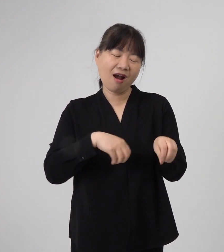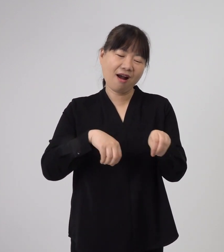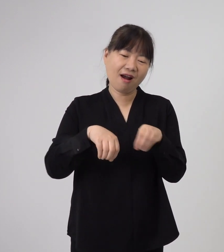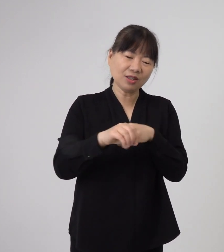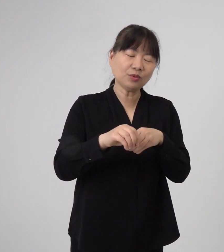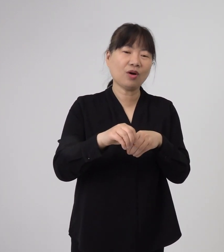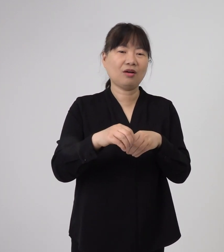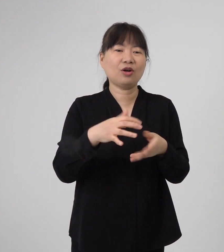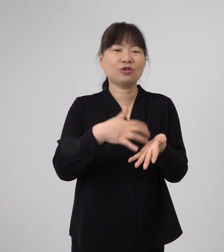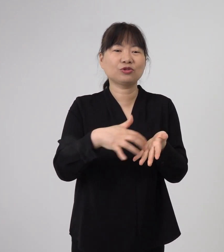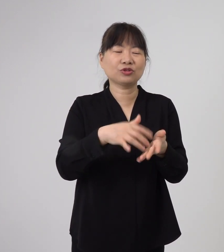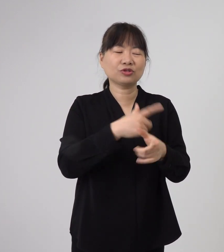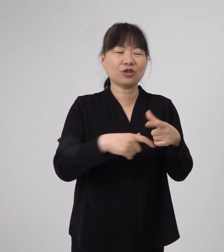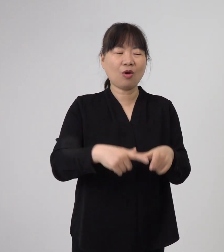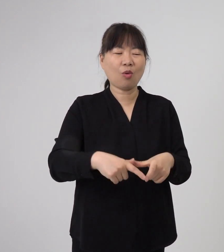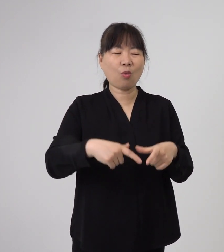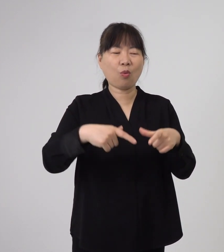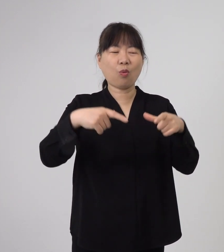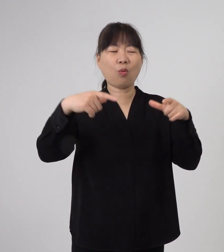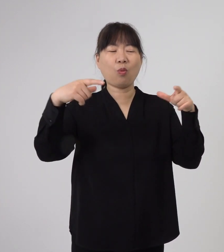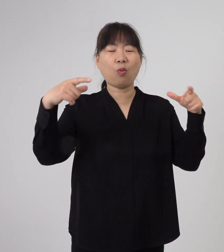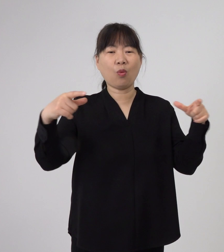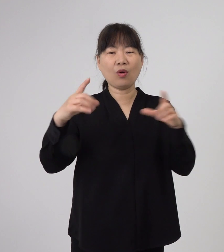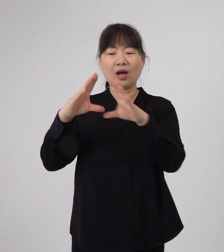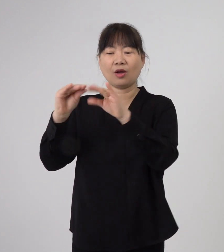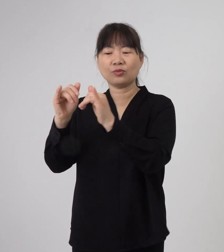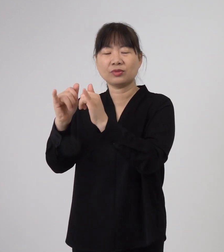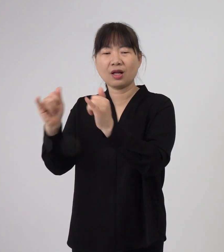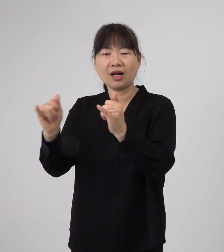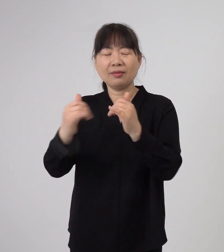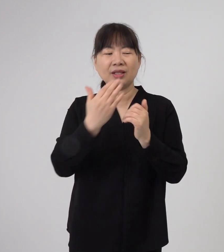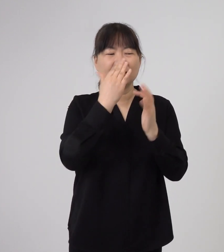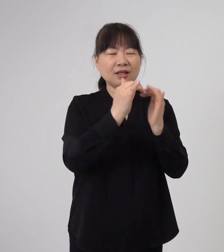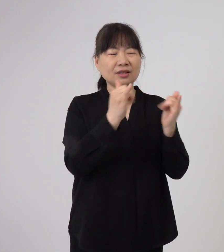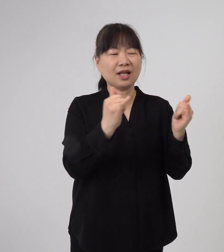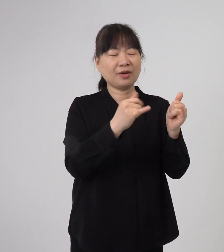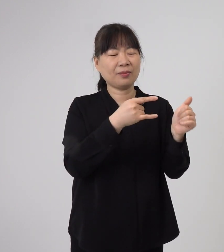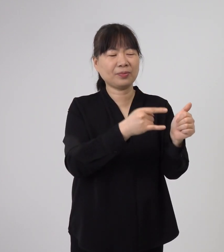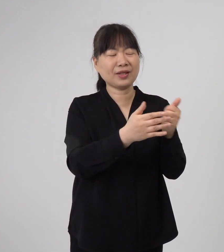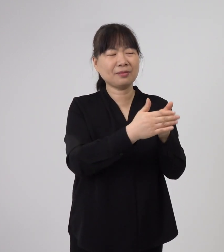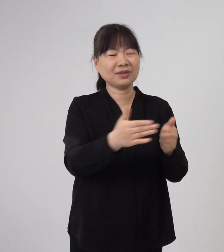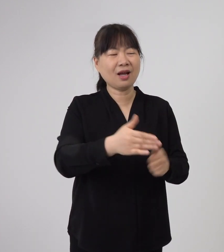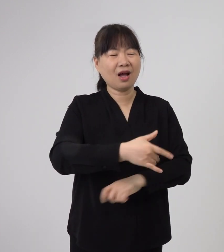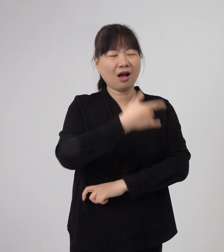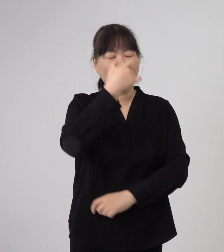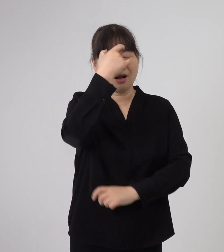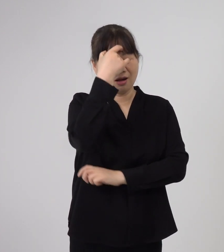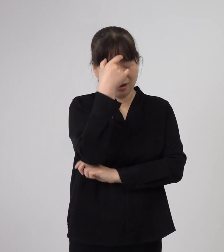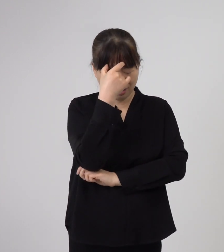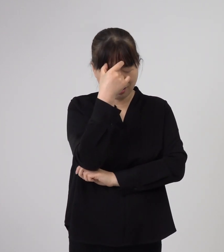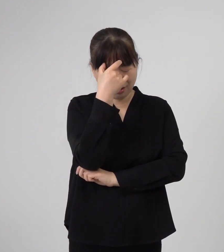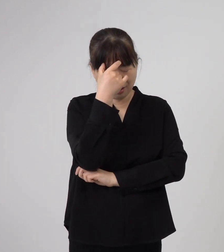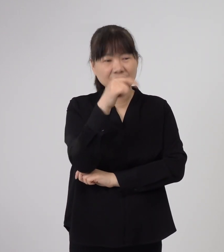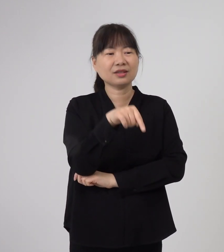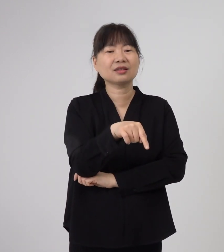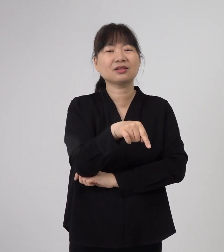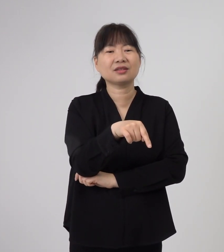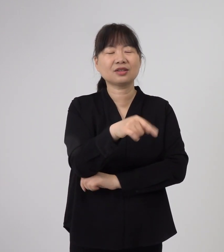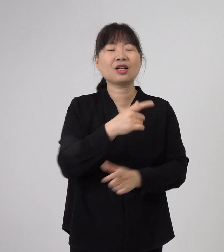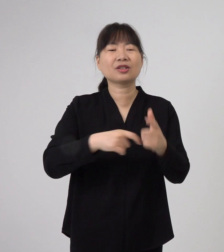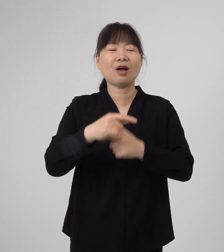퍼져가니 애굽 사람이 이스라엘 자손으로 말미암아 근심하여 이스라엘 자손에게 일을 엄하게